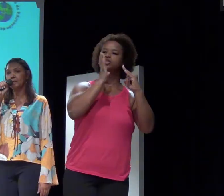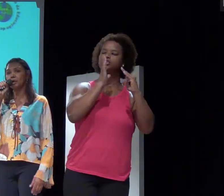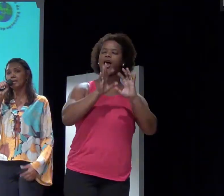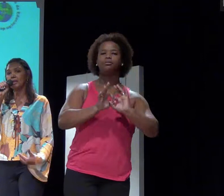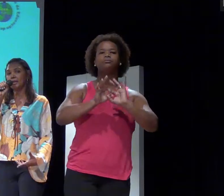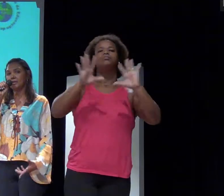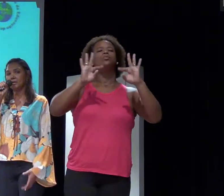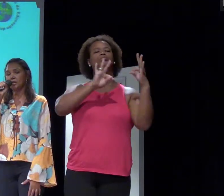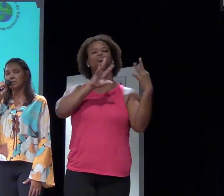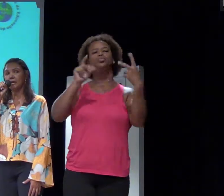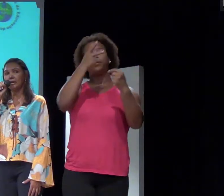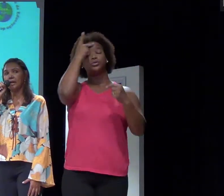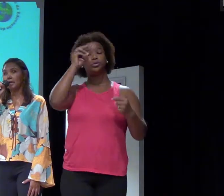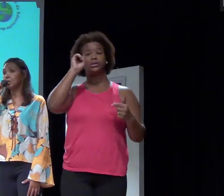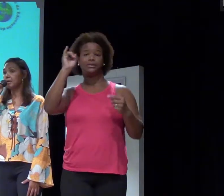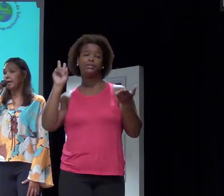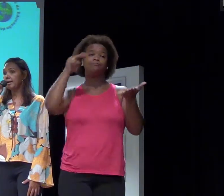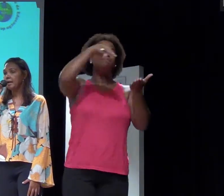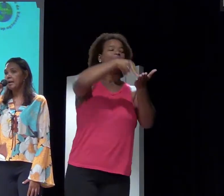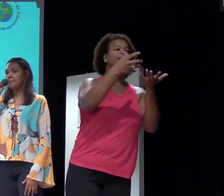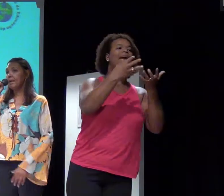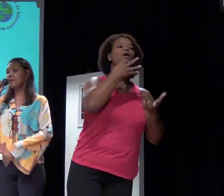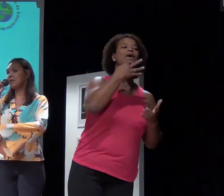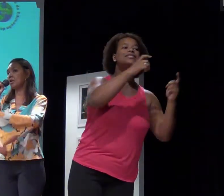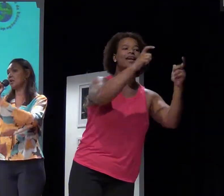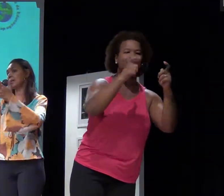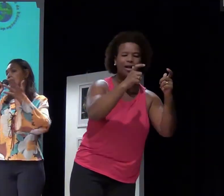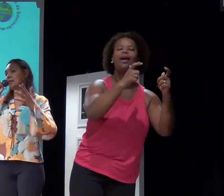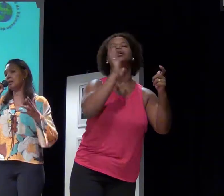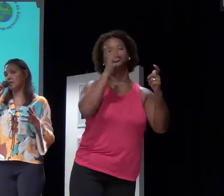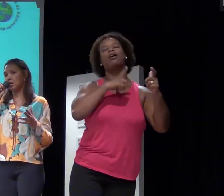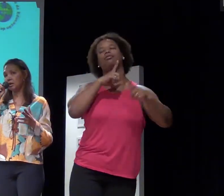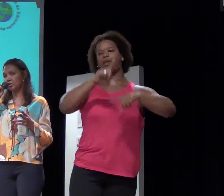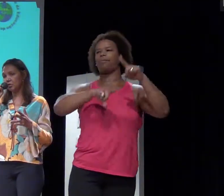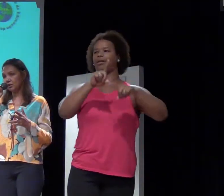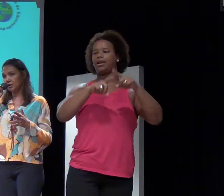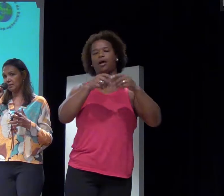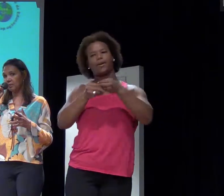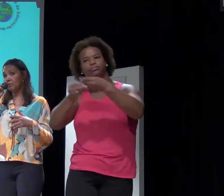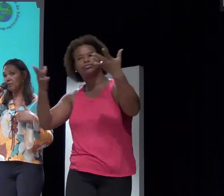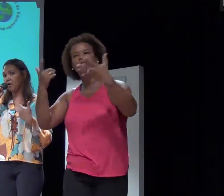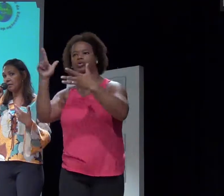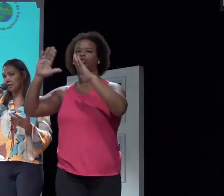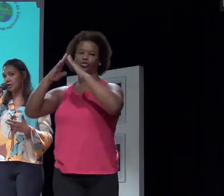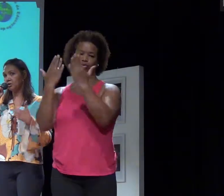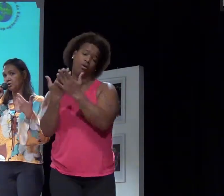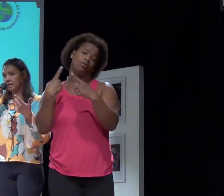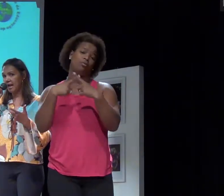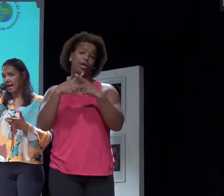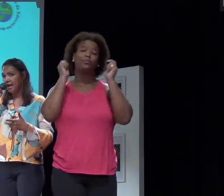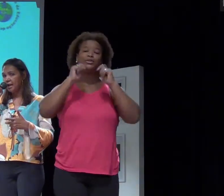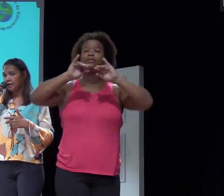também para todas aquelas pessoas que vai lá e que conhecem, para isso ser socializado nas escolas de ouvintes, porque é uma forma também